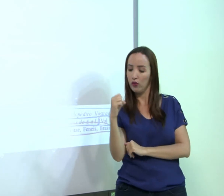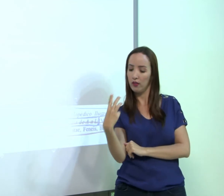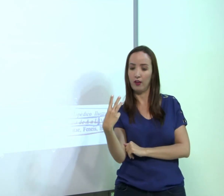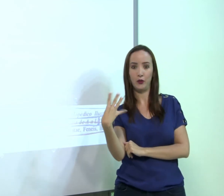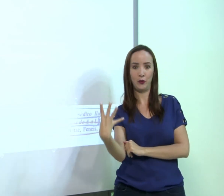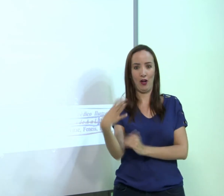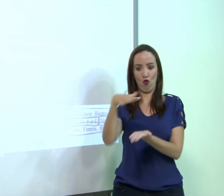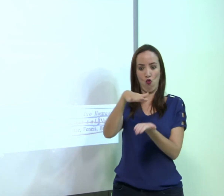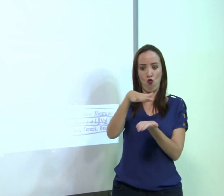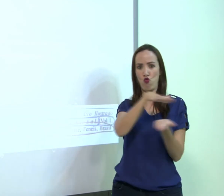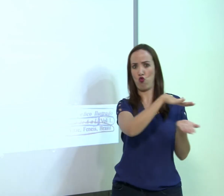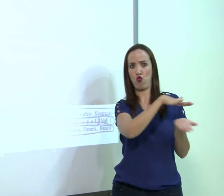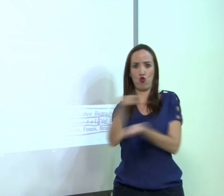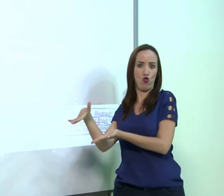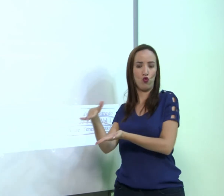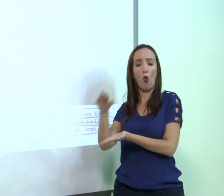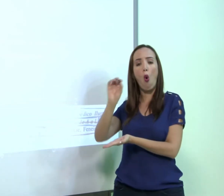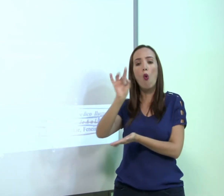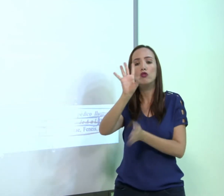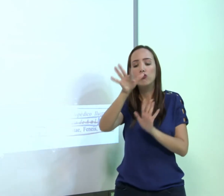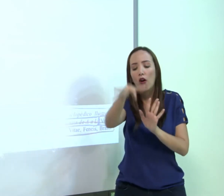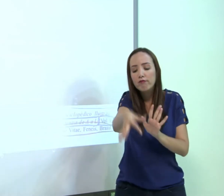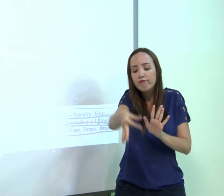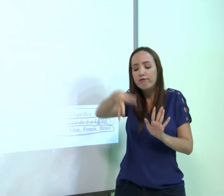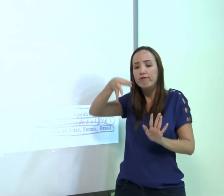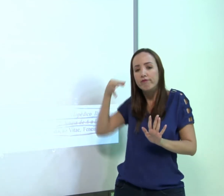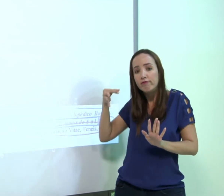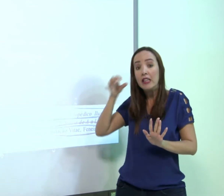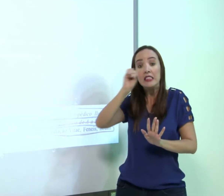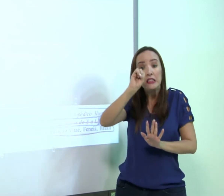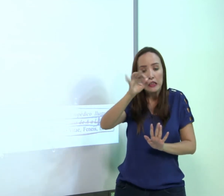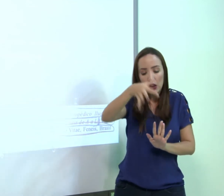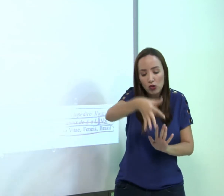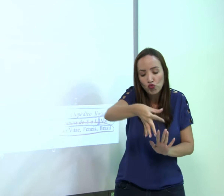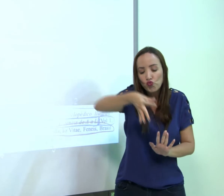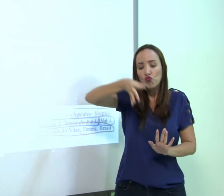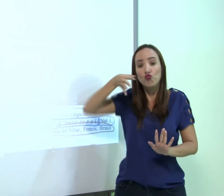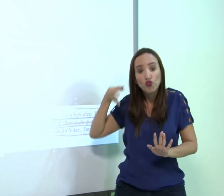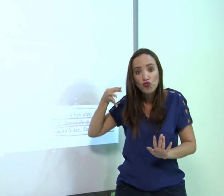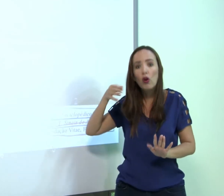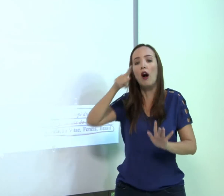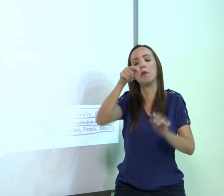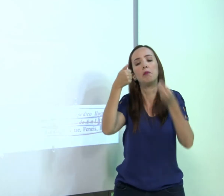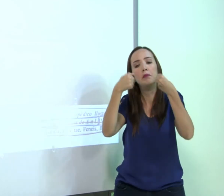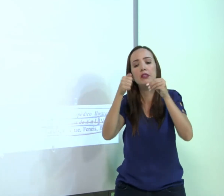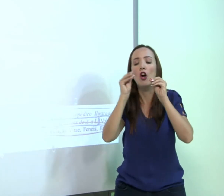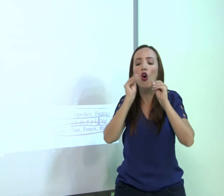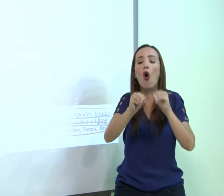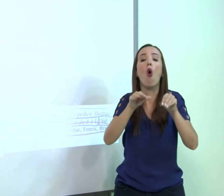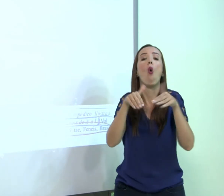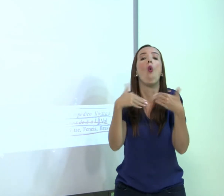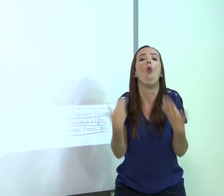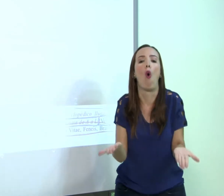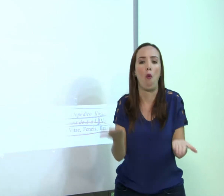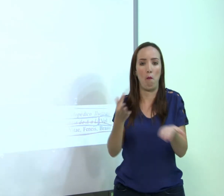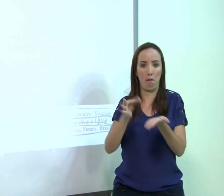você colocou. Então, se utilizou uma, duas, três, quatro, você coloca todos, mas se utilizou só